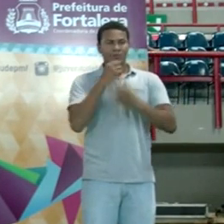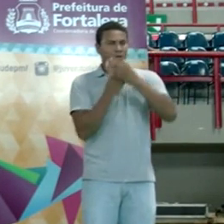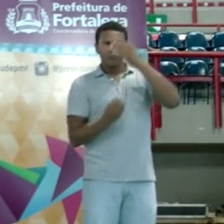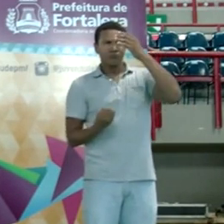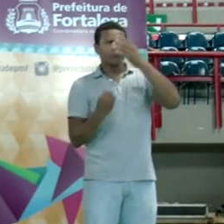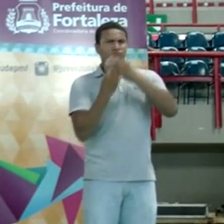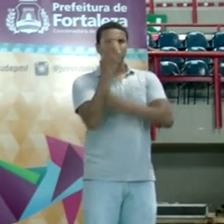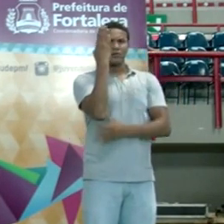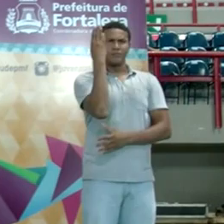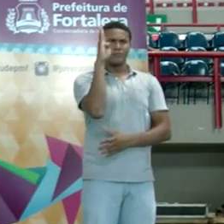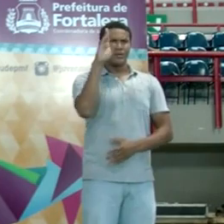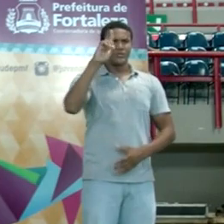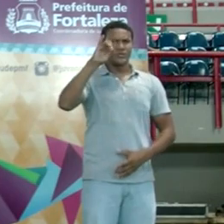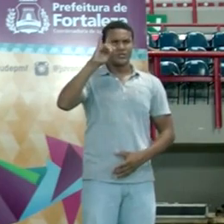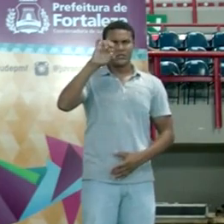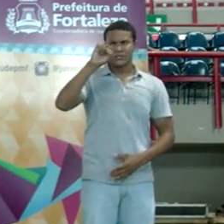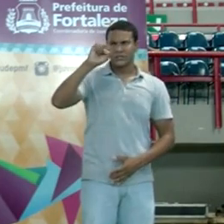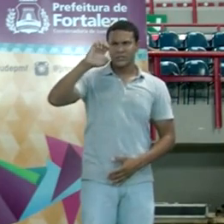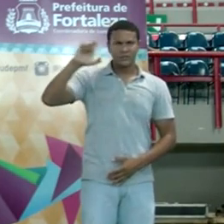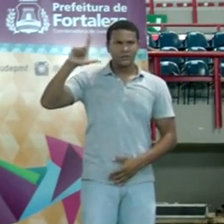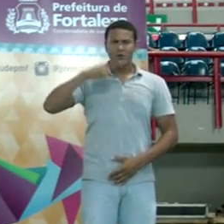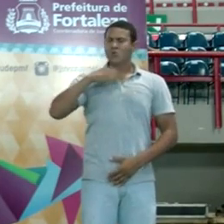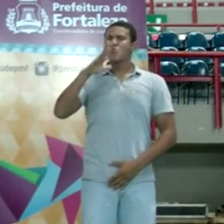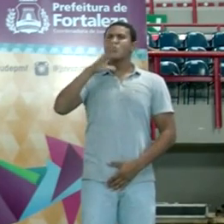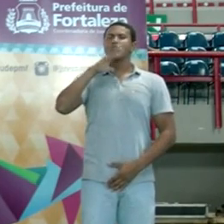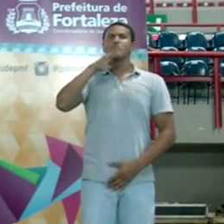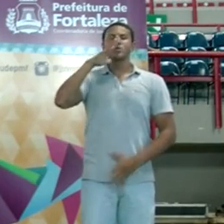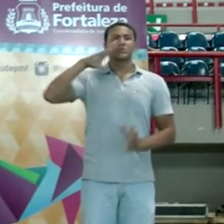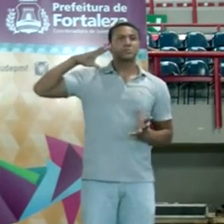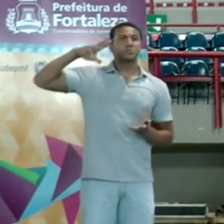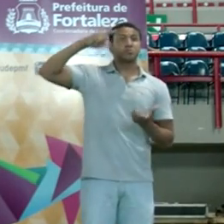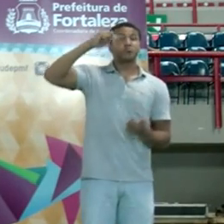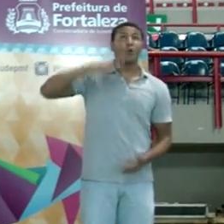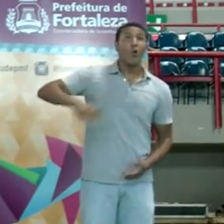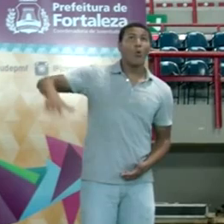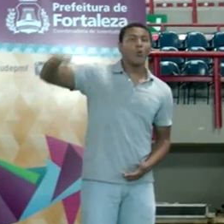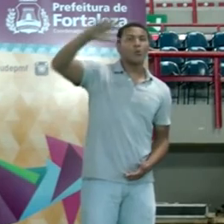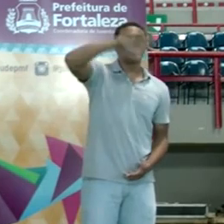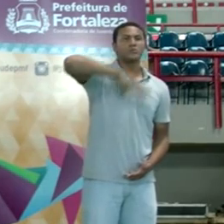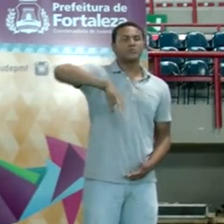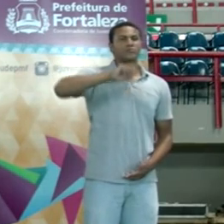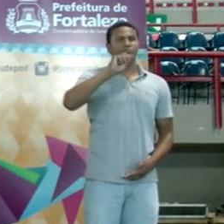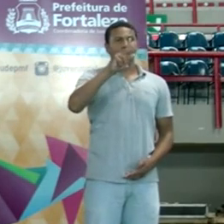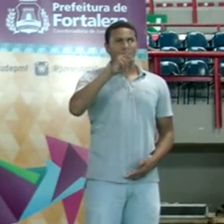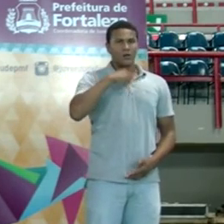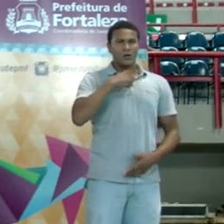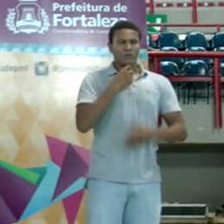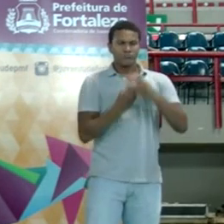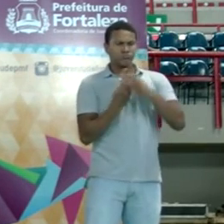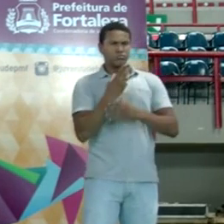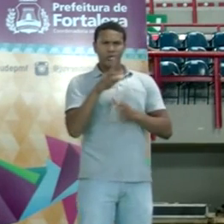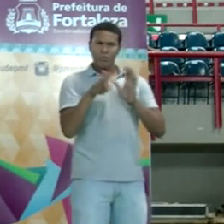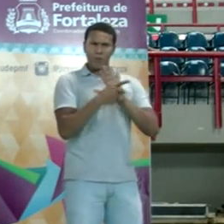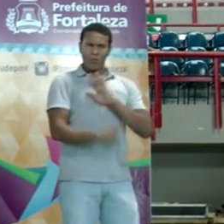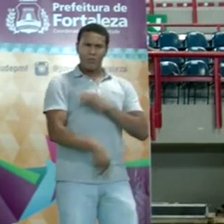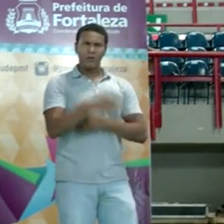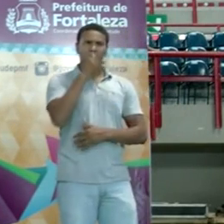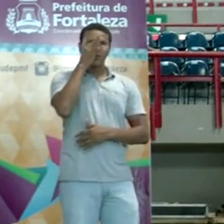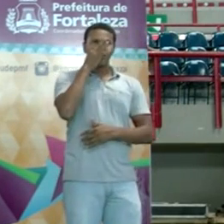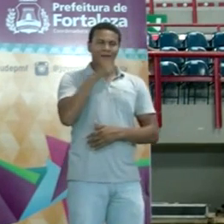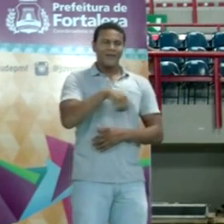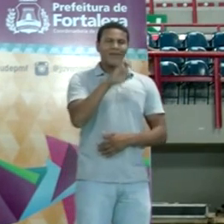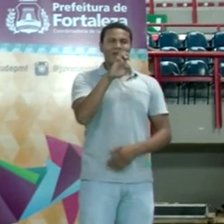primeira patente de biodiesel conhecida no mundo. A patente de biodiesel ele criou inclusive com uma planta aqui do Ceará, que é